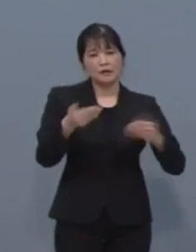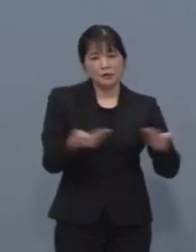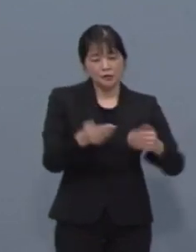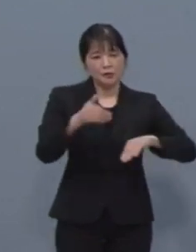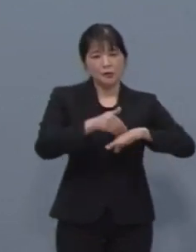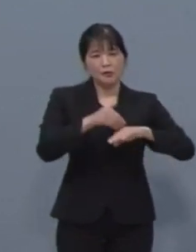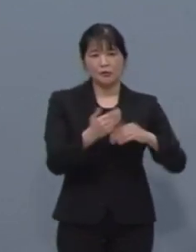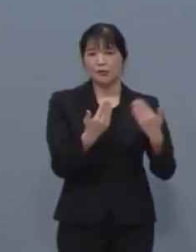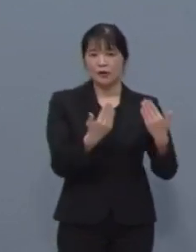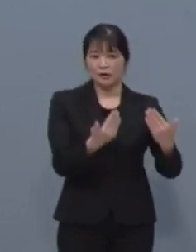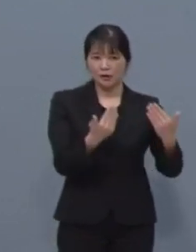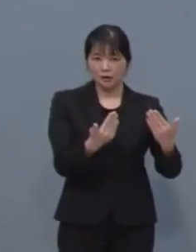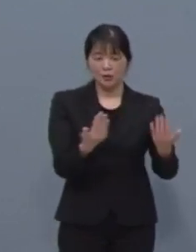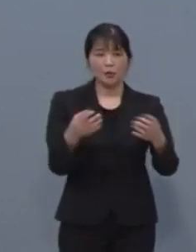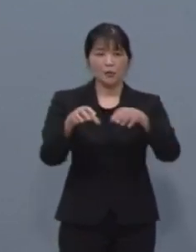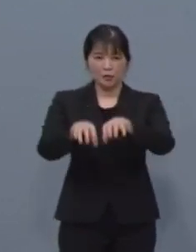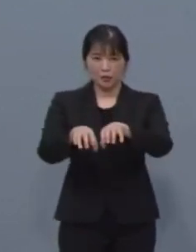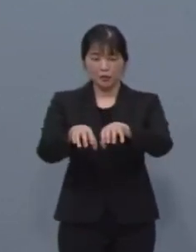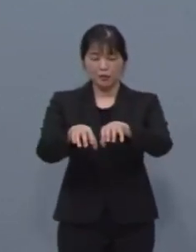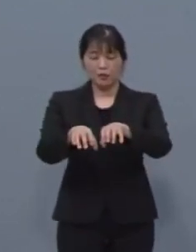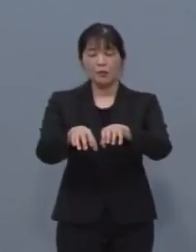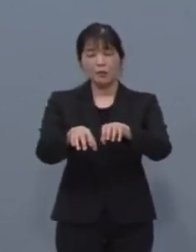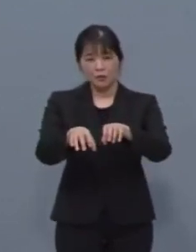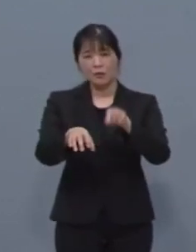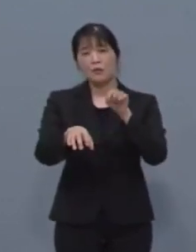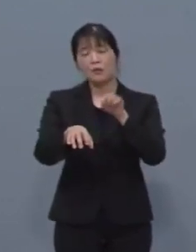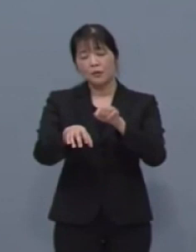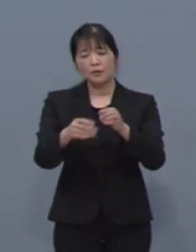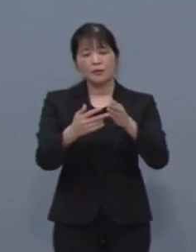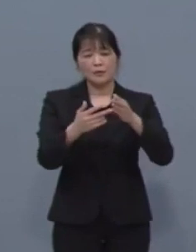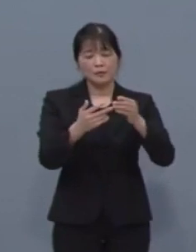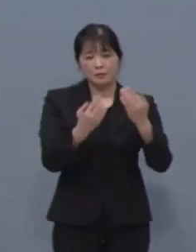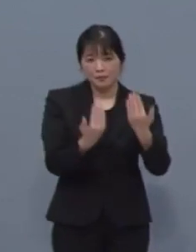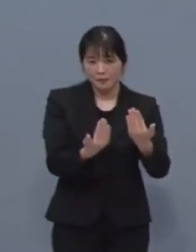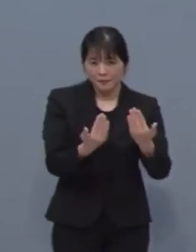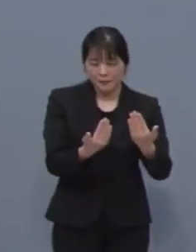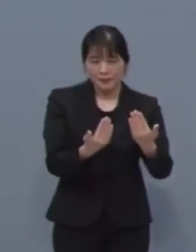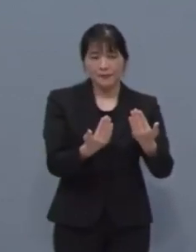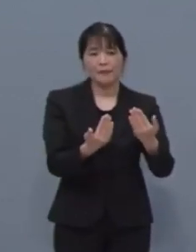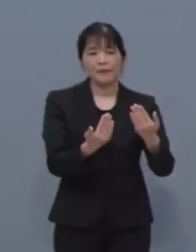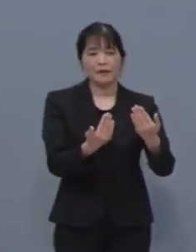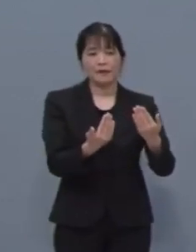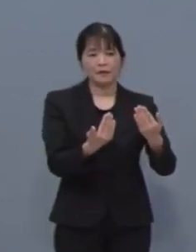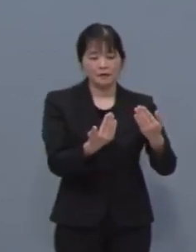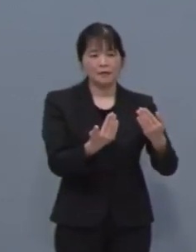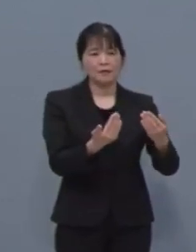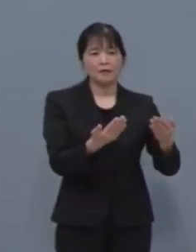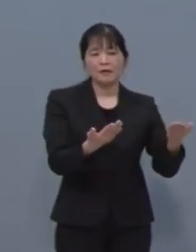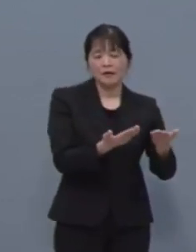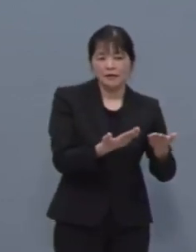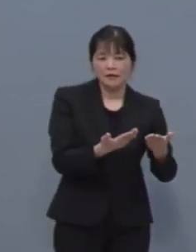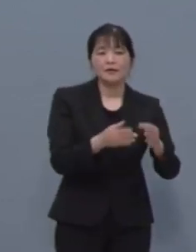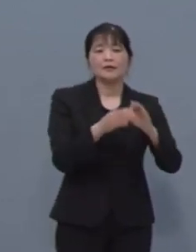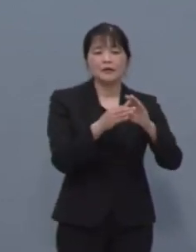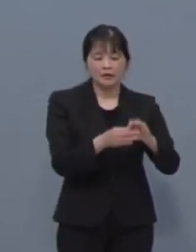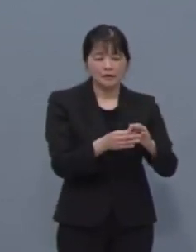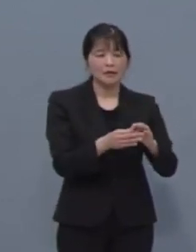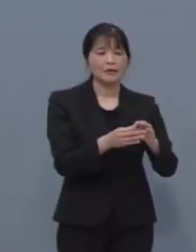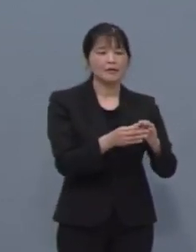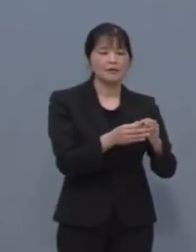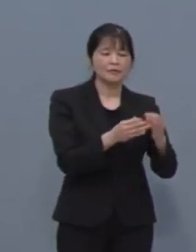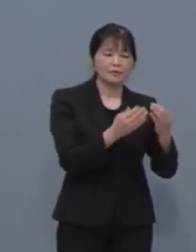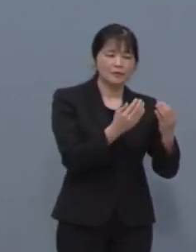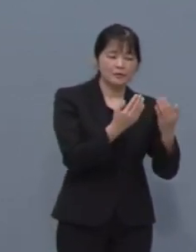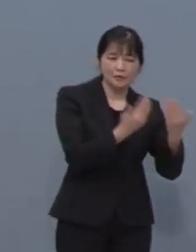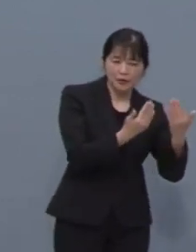を隣り合わせに作りますしかも資格も取得で打っそこでは若者が働きながら同時に学べて